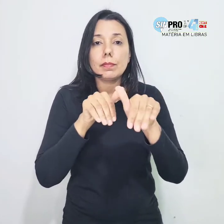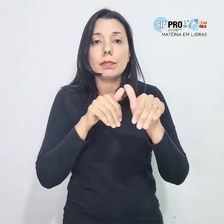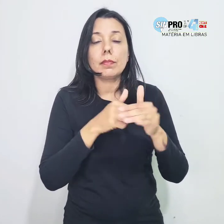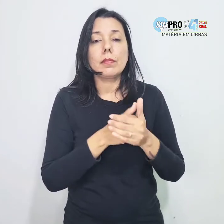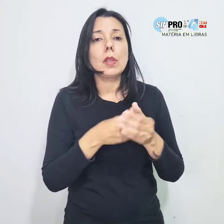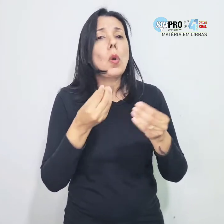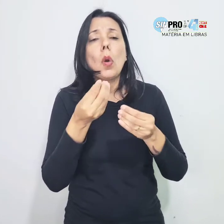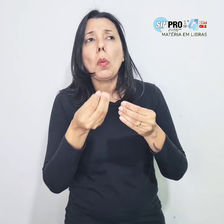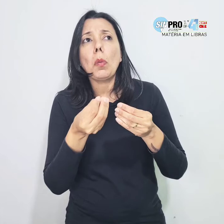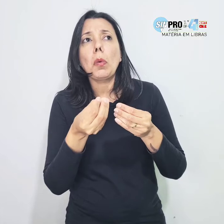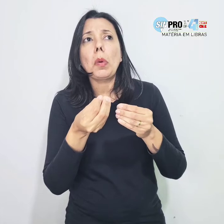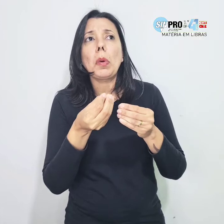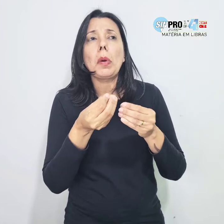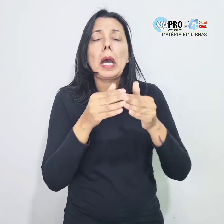Como reabrir de forma segura?